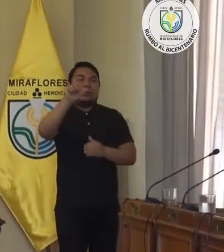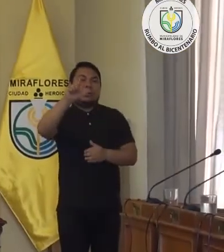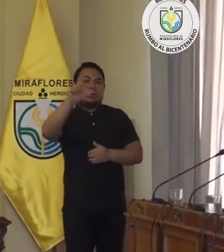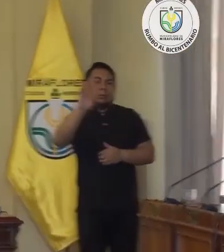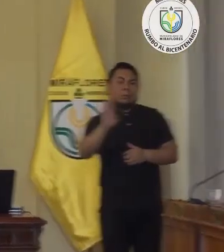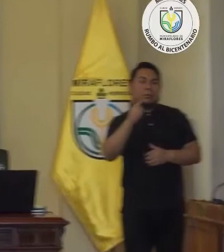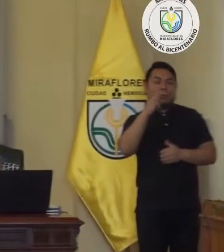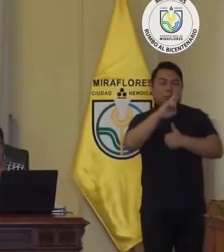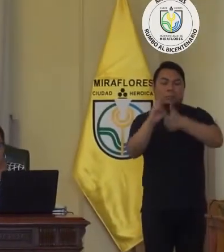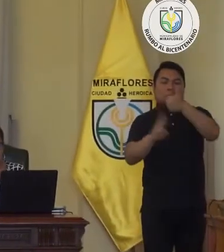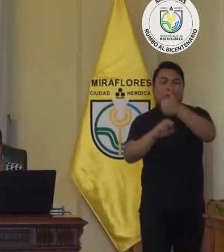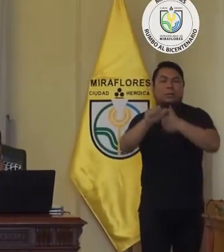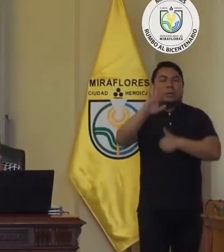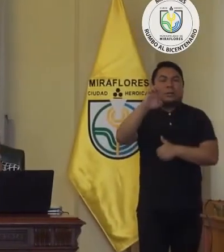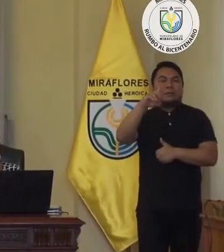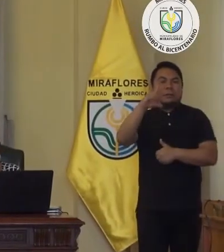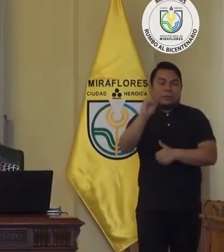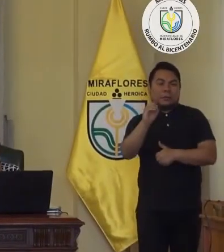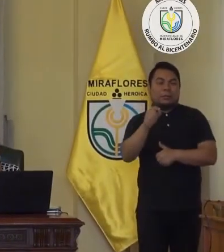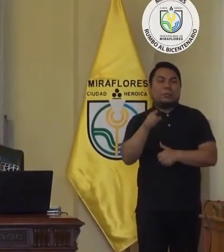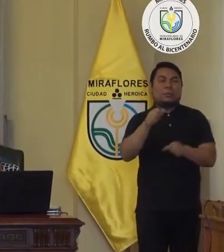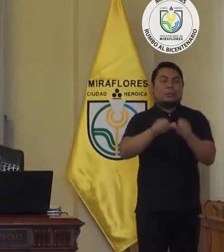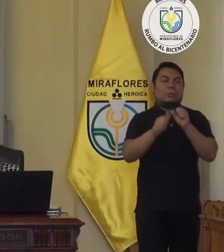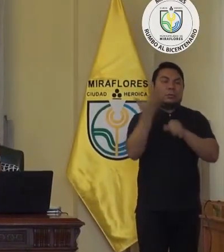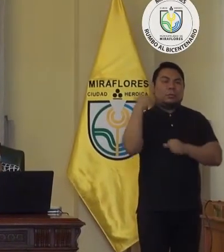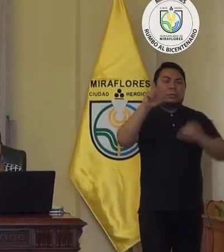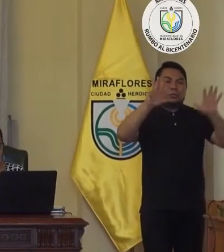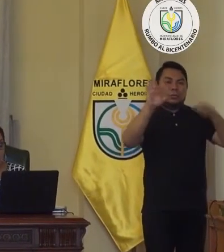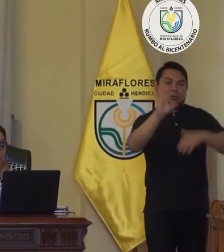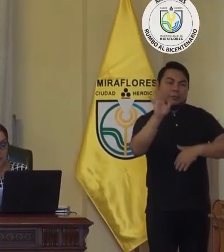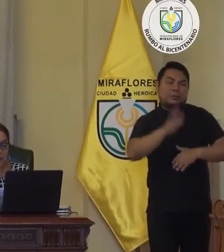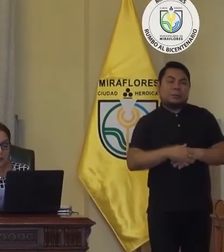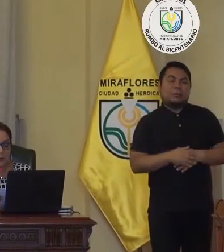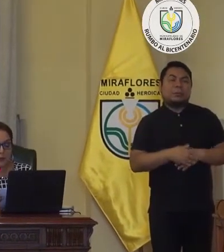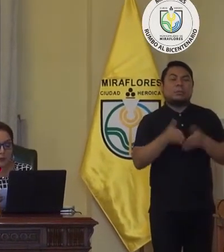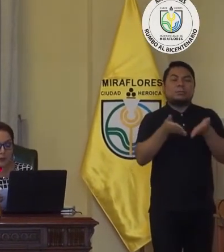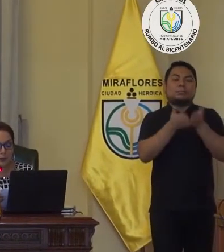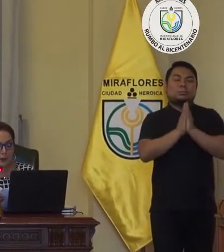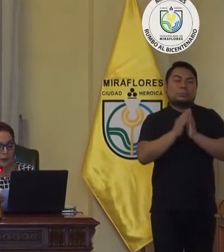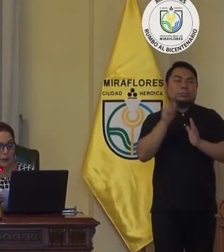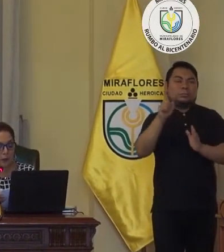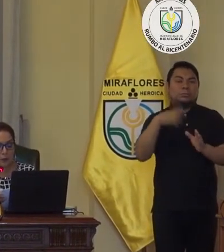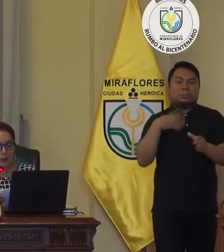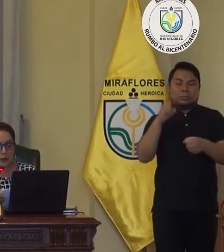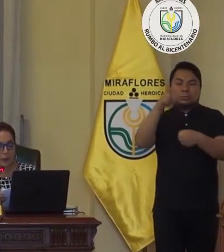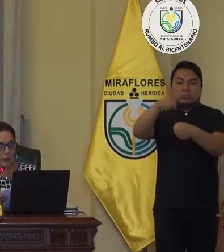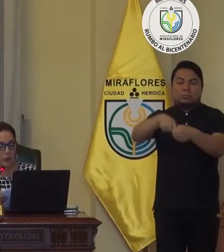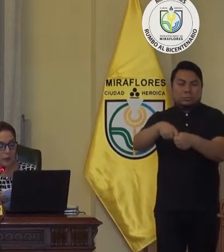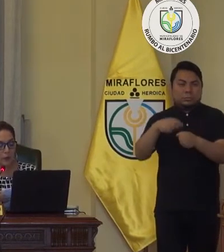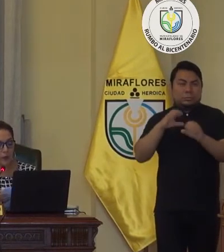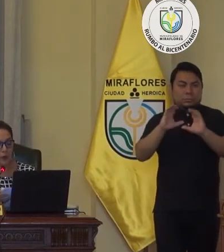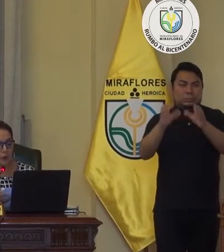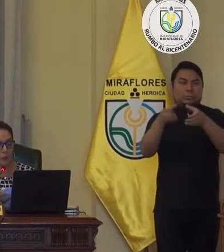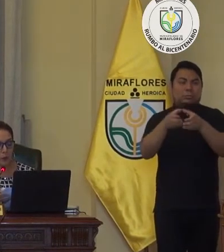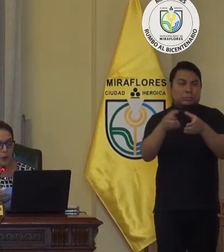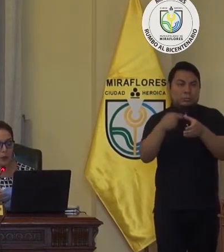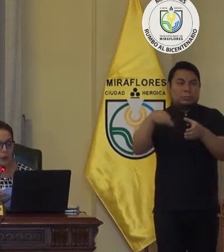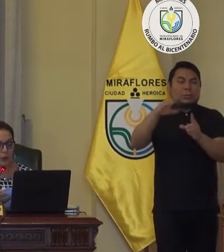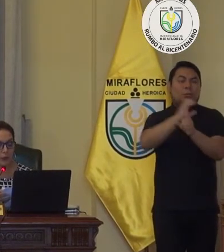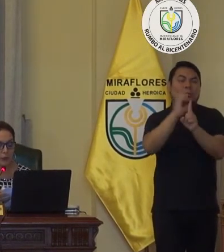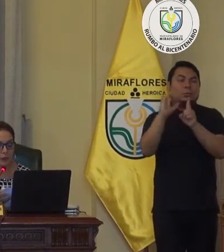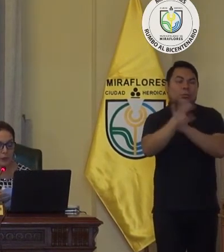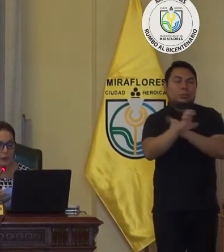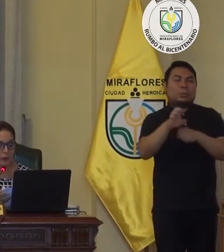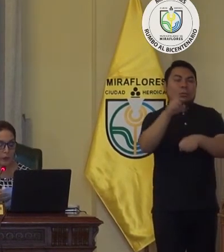003-2019-SRMM-ALB del regidor Alfredo Lozada Bonilla, de fecha 8 de febrero, solicitando integrarse como miembro de la Comisión de